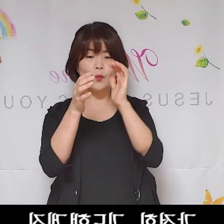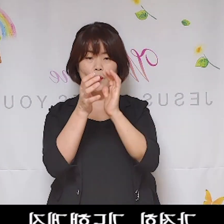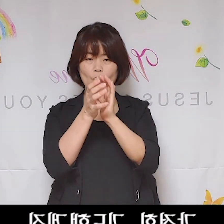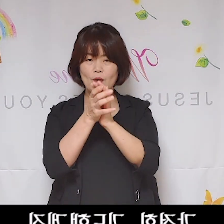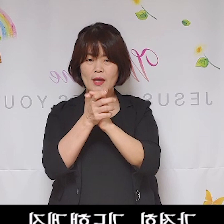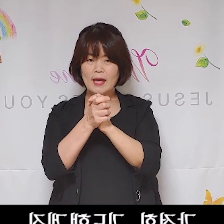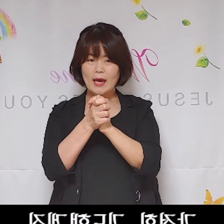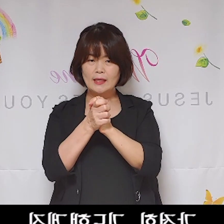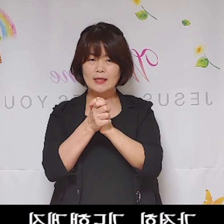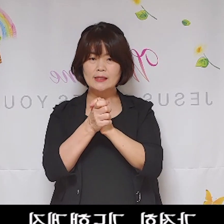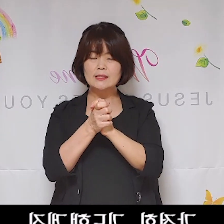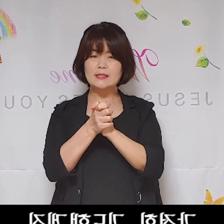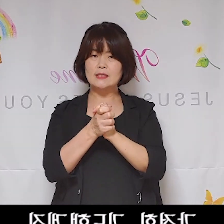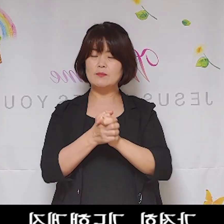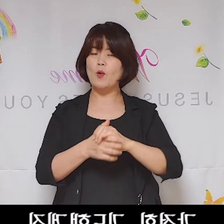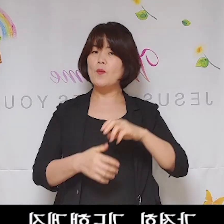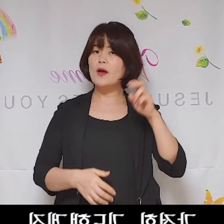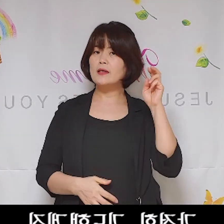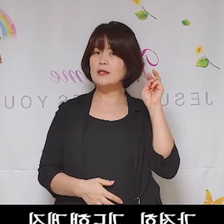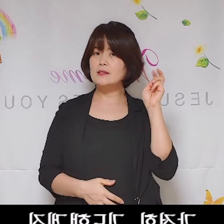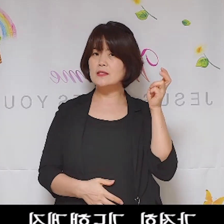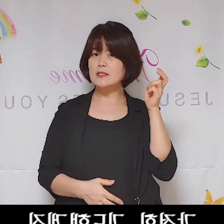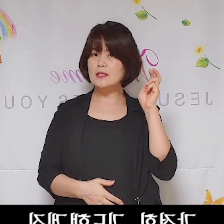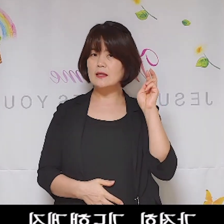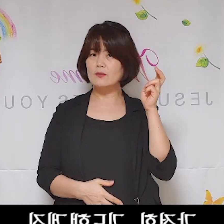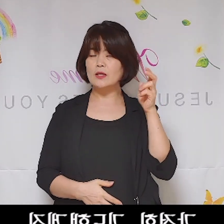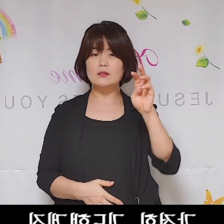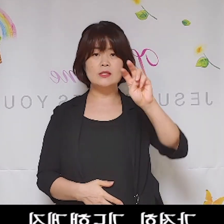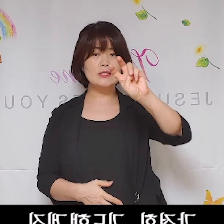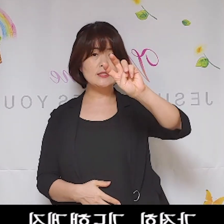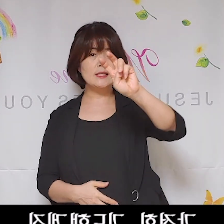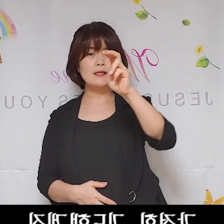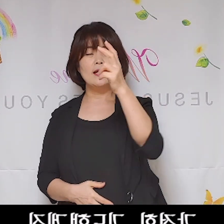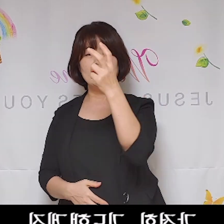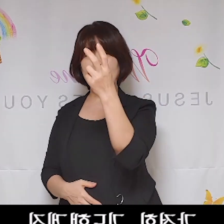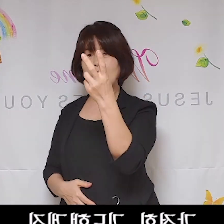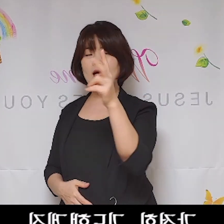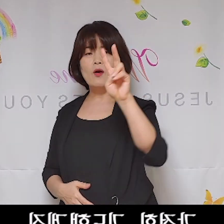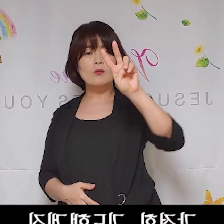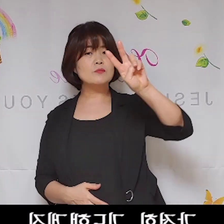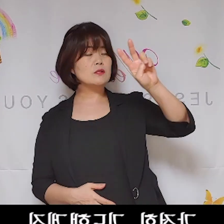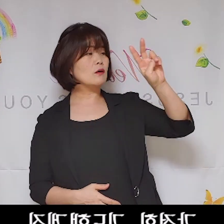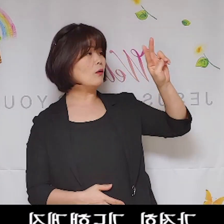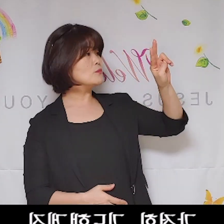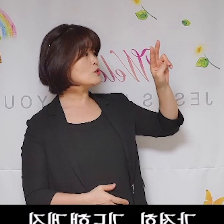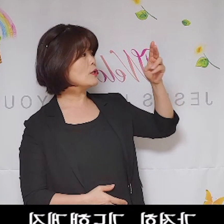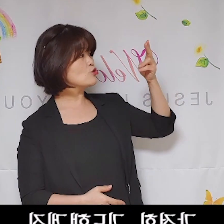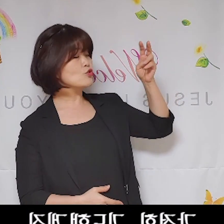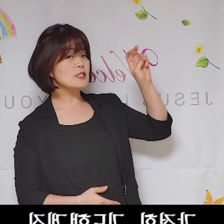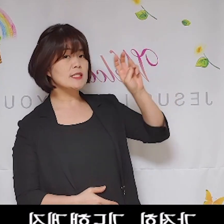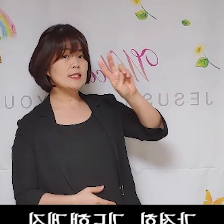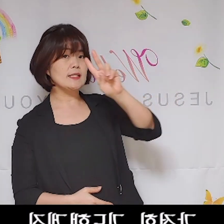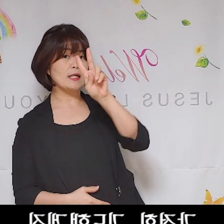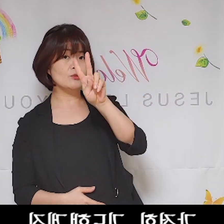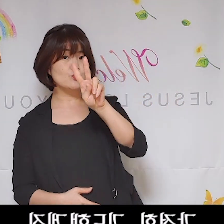기도 했겠지, 뭐뭐 했겠지 이렇게 C자를 약간 검지와 중지를 약간 두